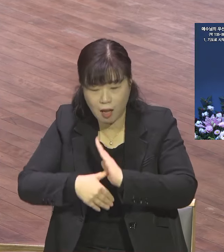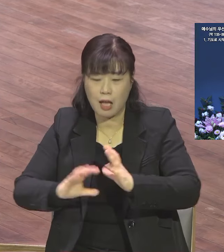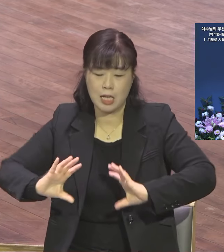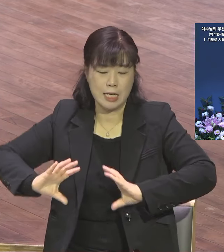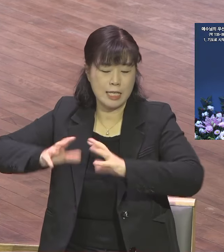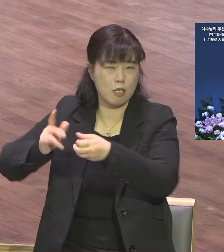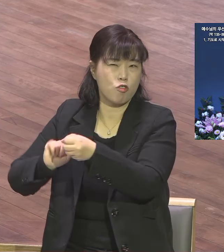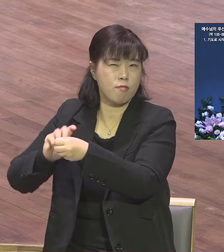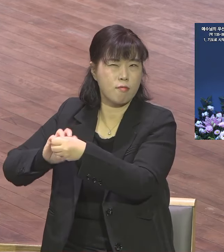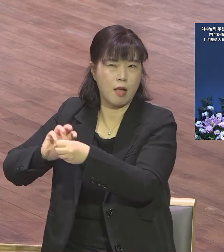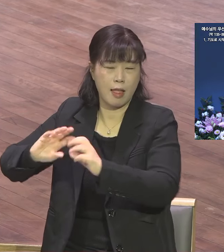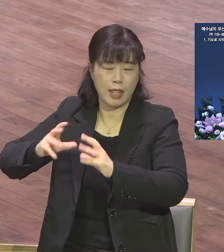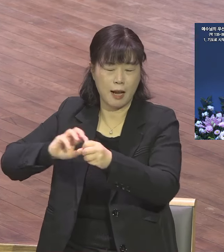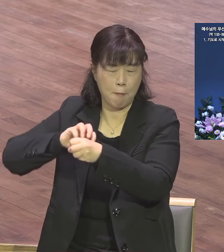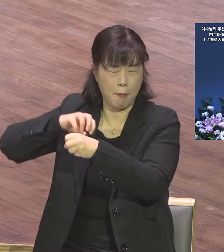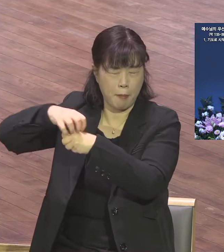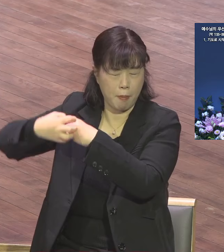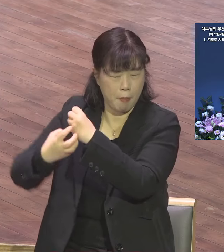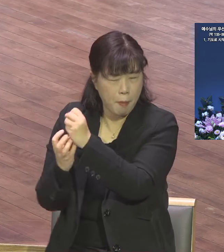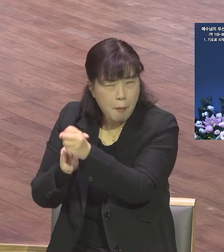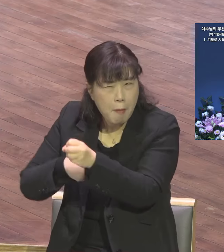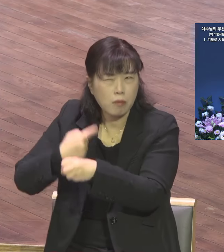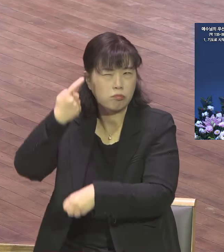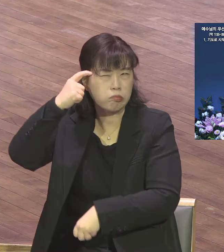지구를 한 바퀴 돈다는 게 내 주인 직분이 많으니까.